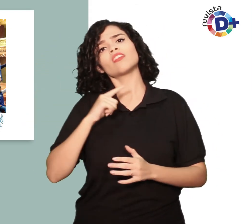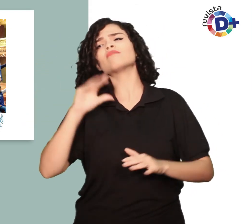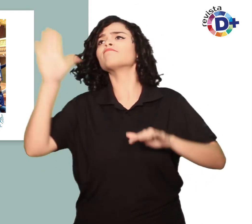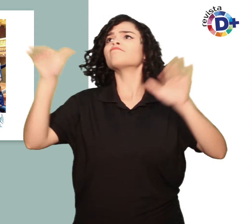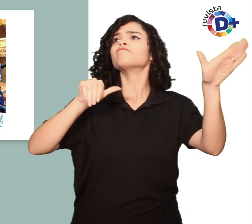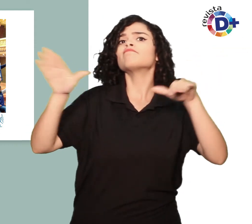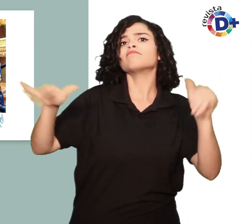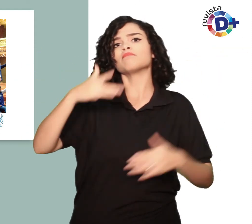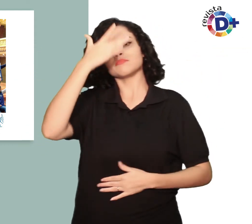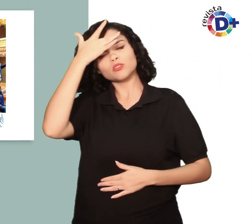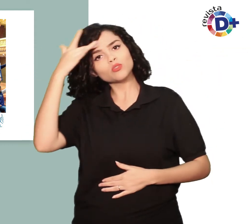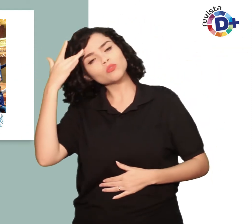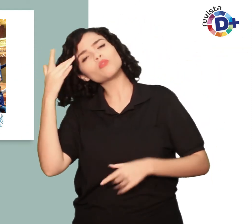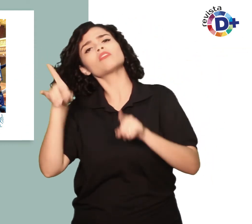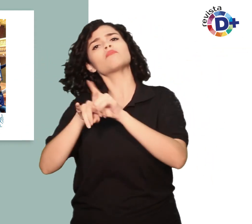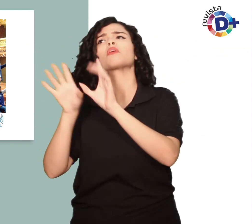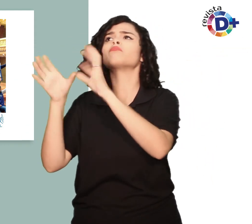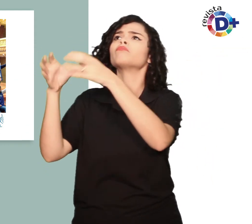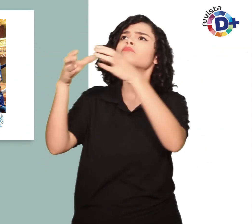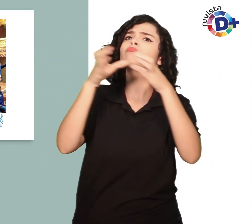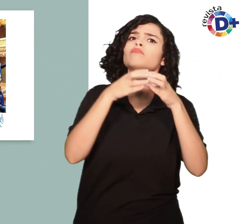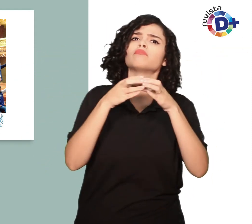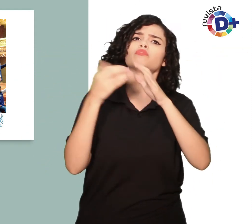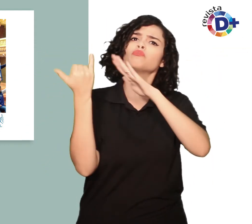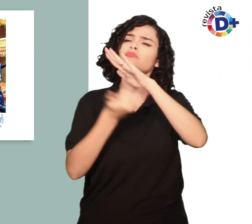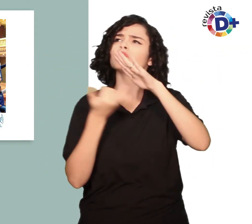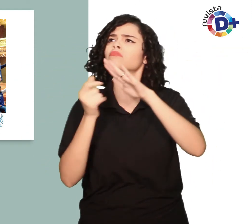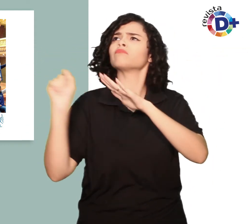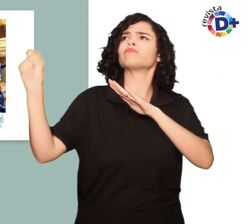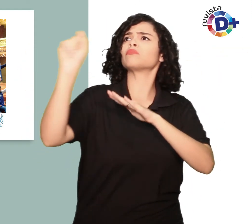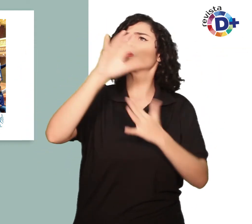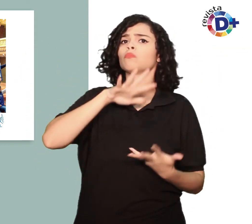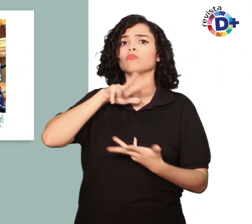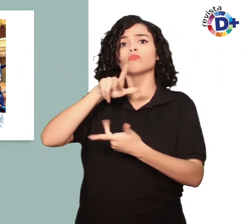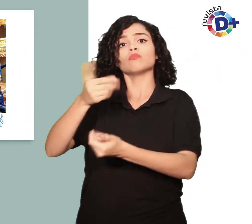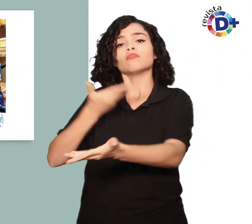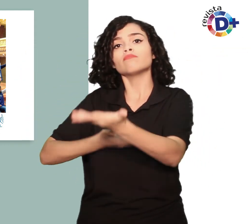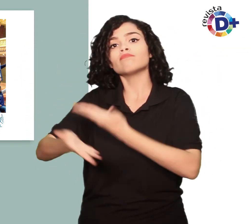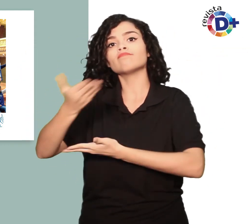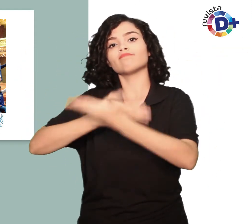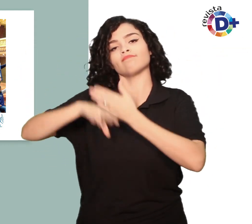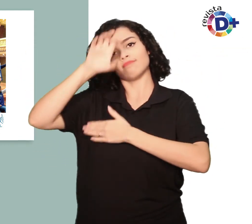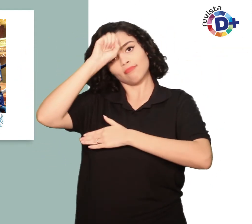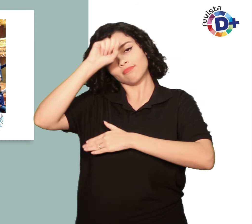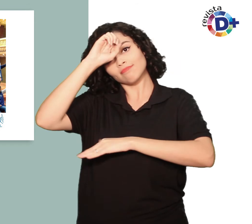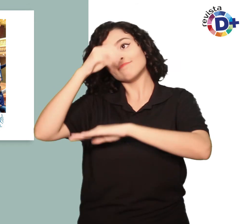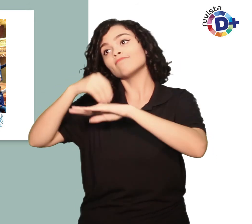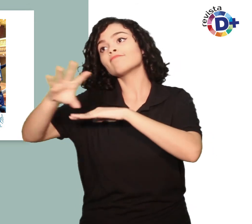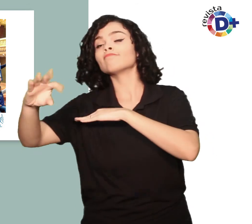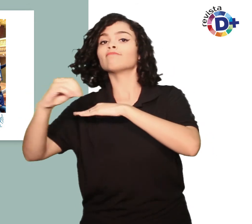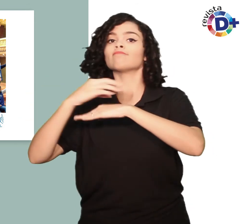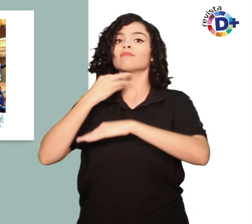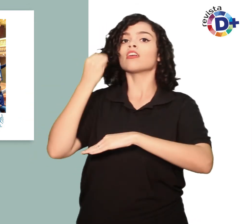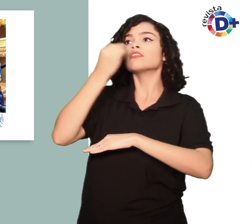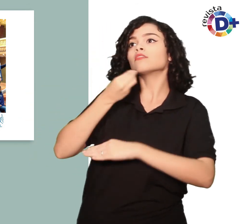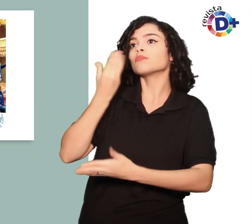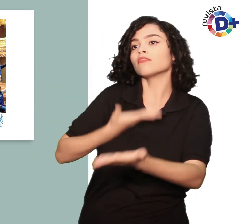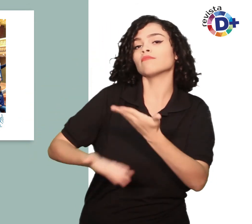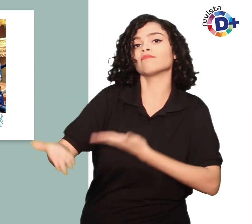e organizações de todo o mundo para troca de aprendizado e experiências, buscando um caminho para